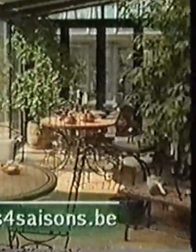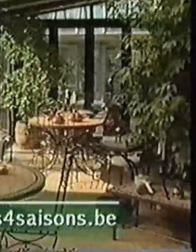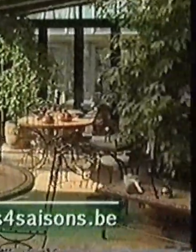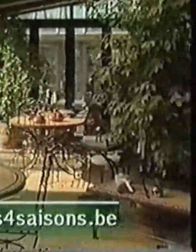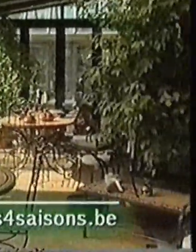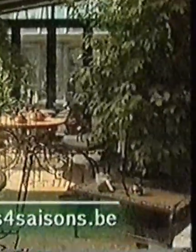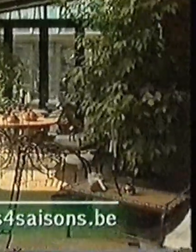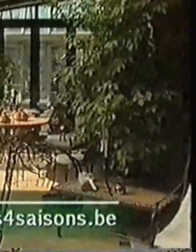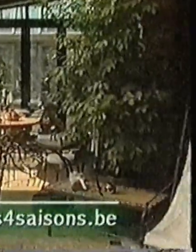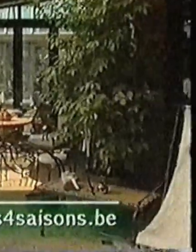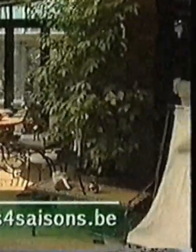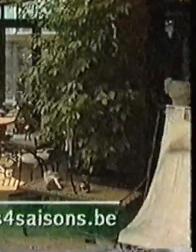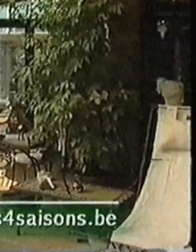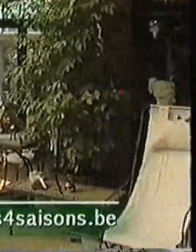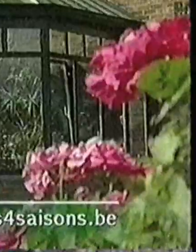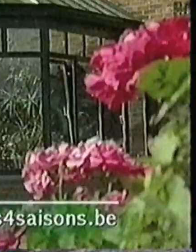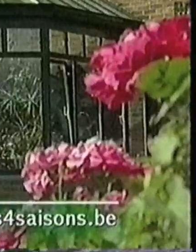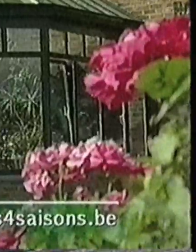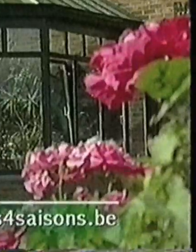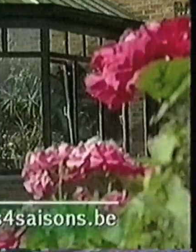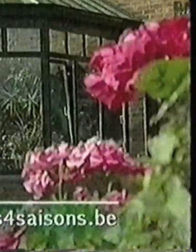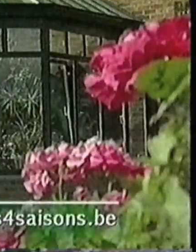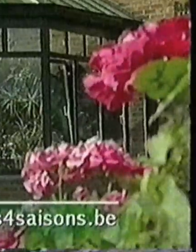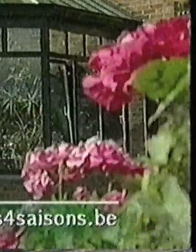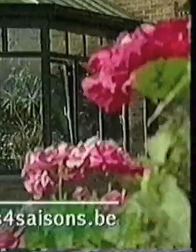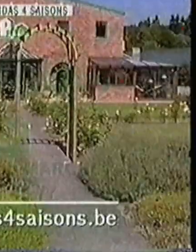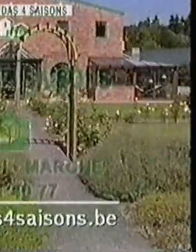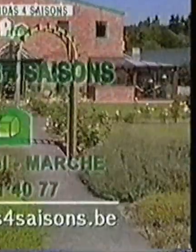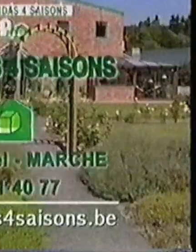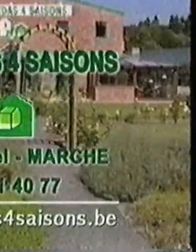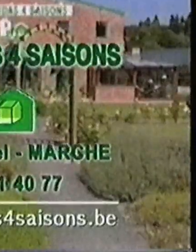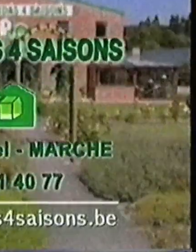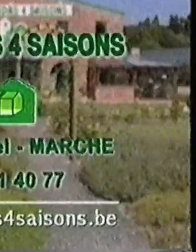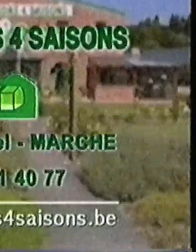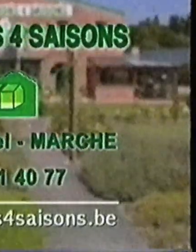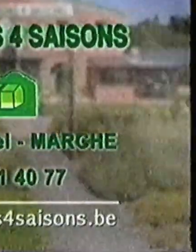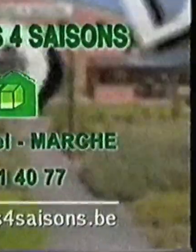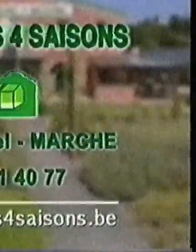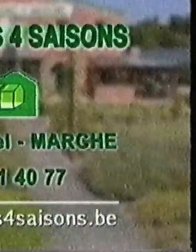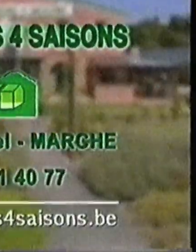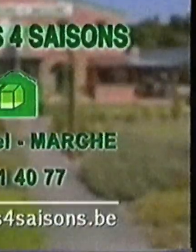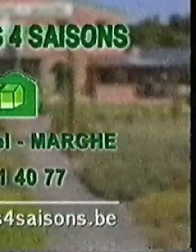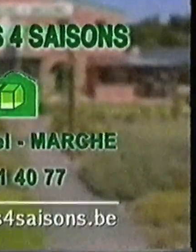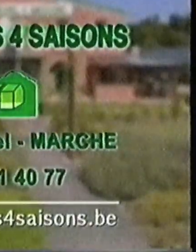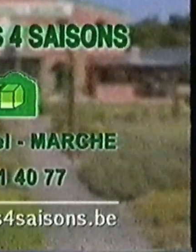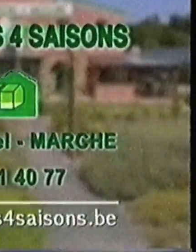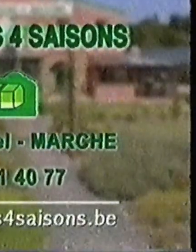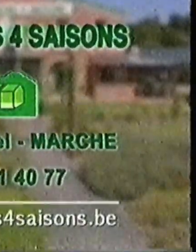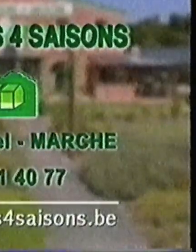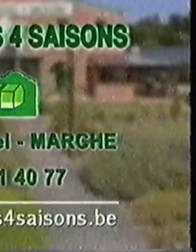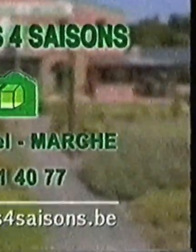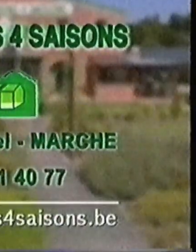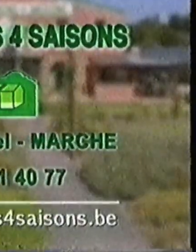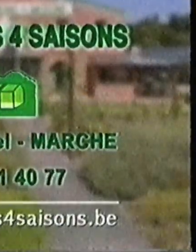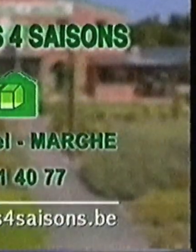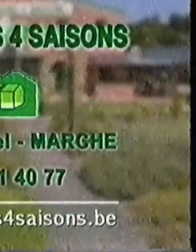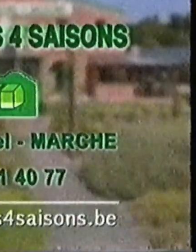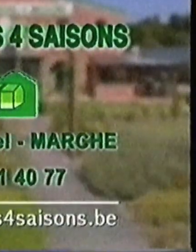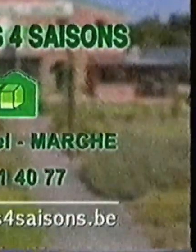Les Vérandas 4 saisons, zoning industriel à Marche. Ouvert 7 jours sur 7 de 10h à 18h.